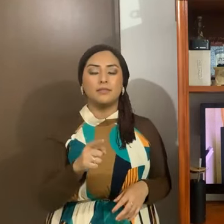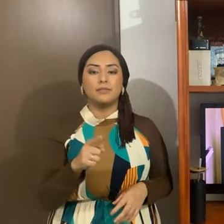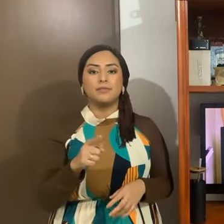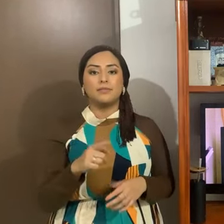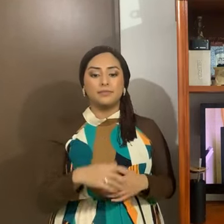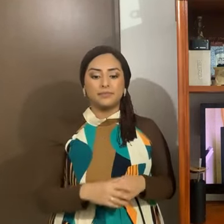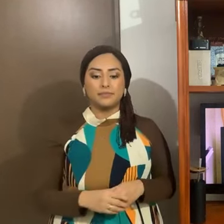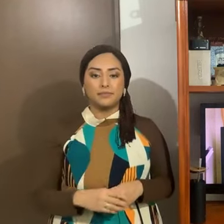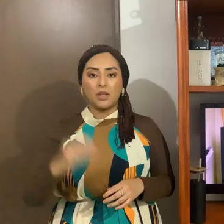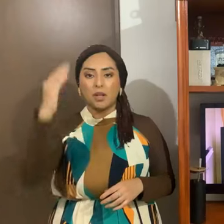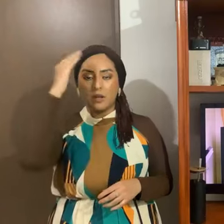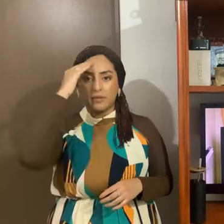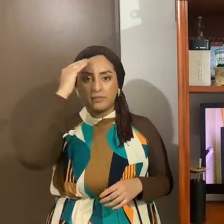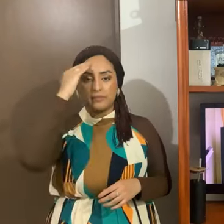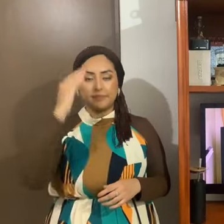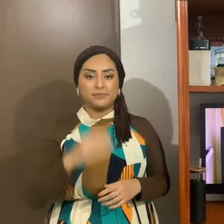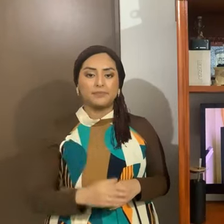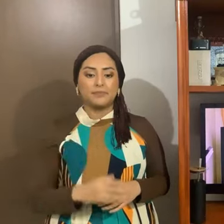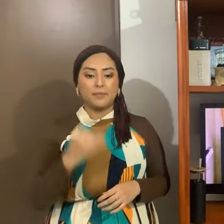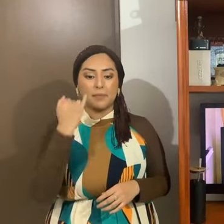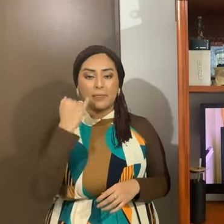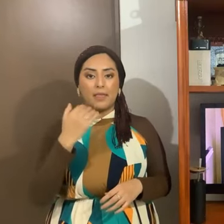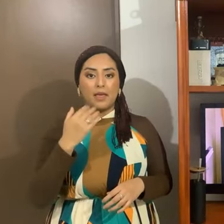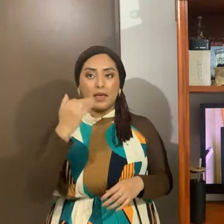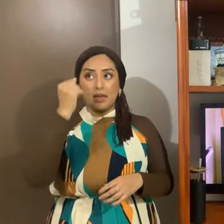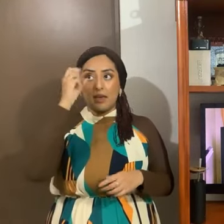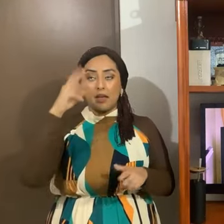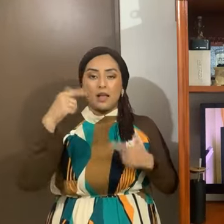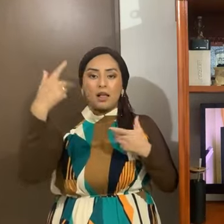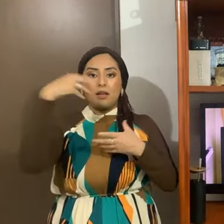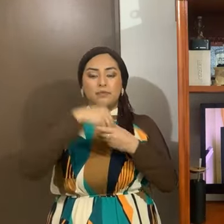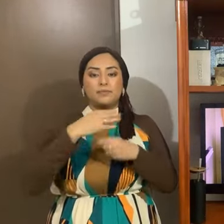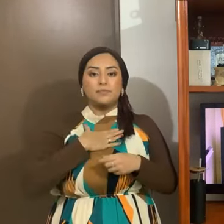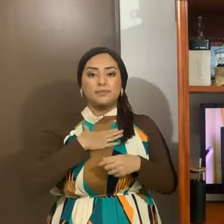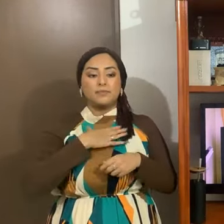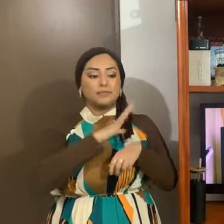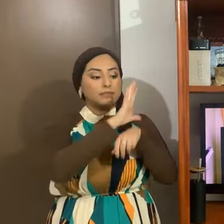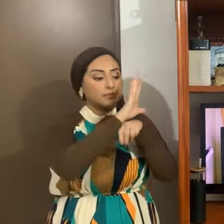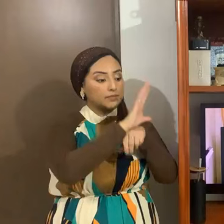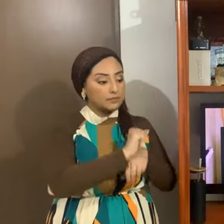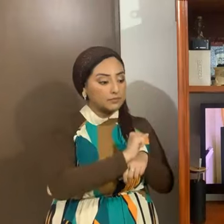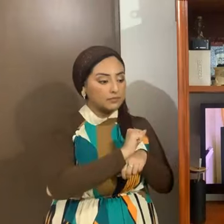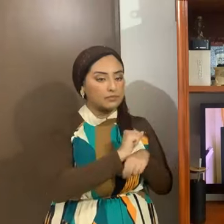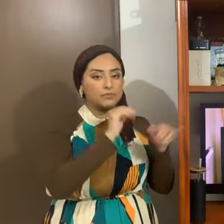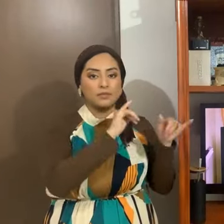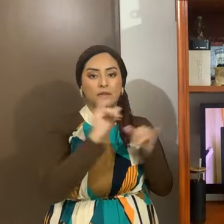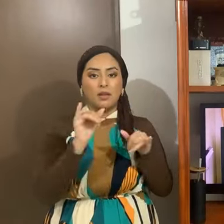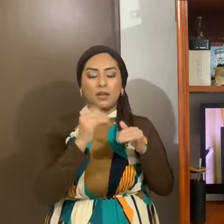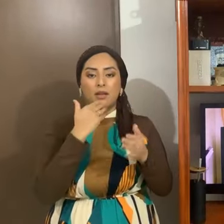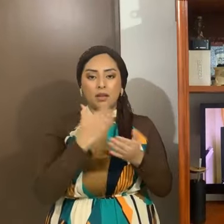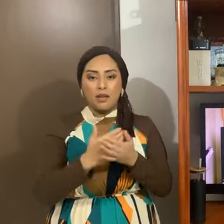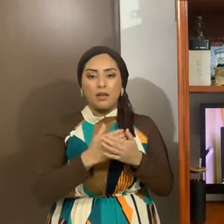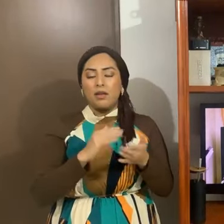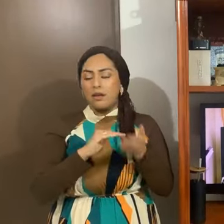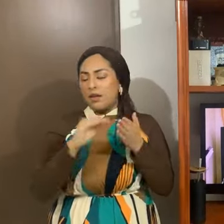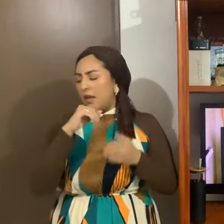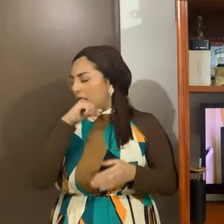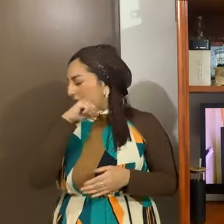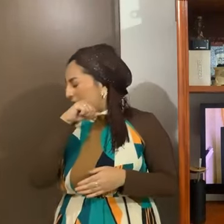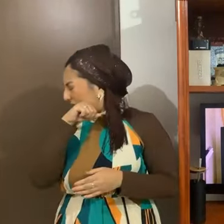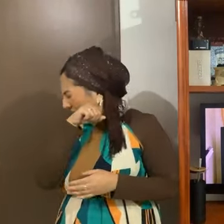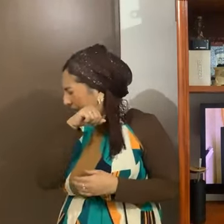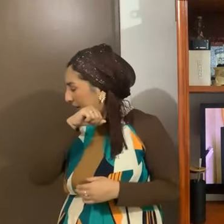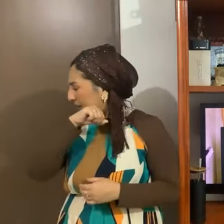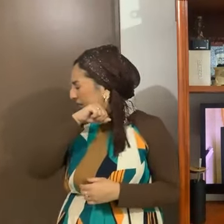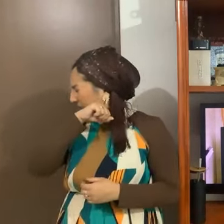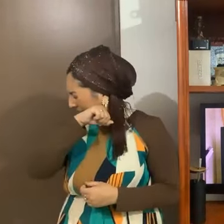algo con una certeza. Si Yahshua habita en mí, mis acciones y mis hábitos lo reflejan. Vamos